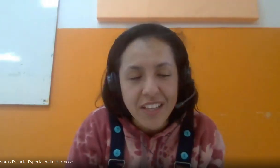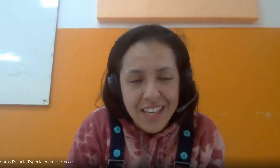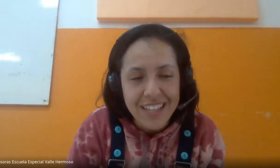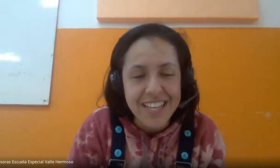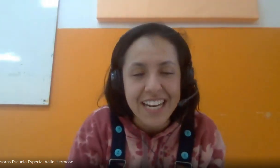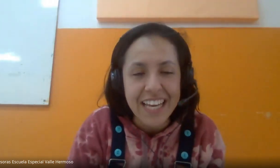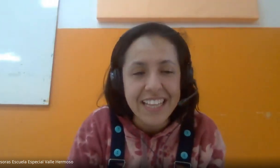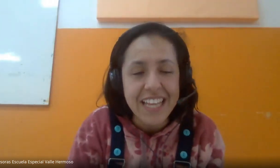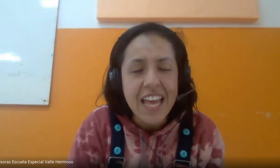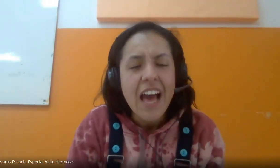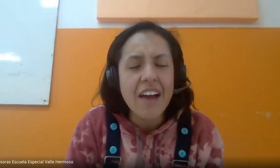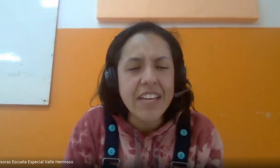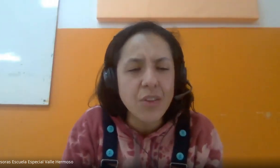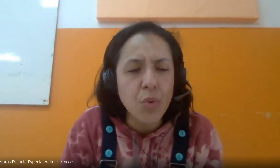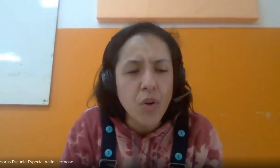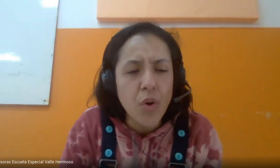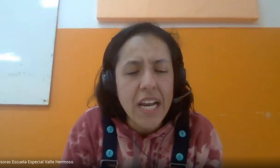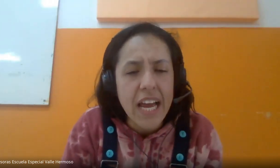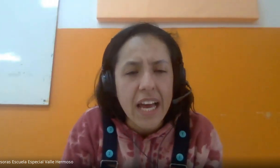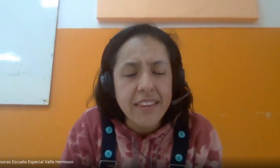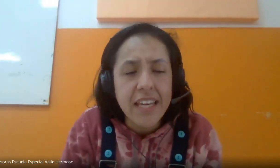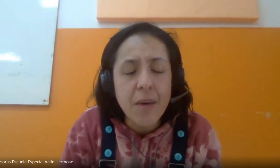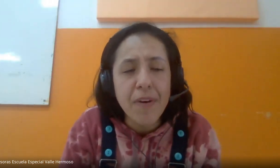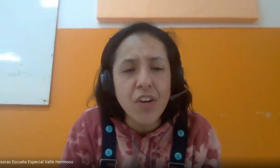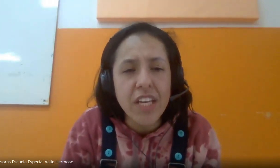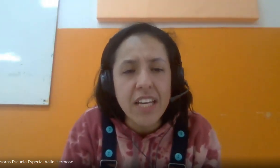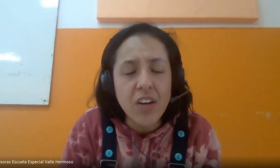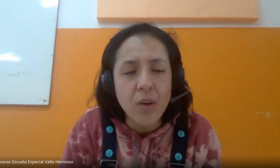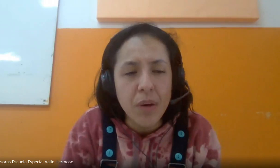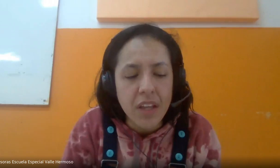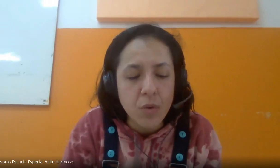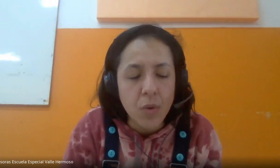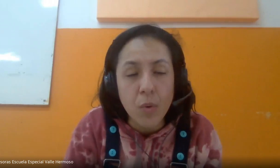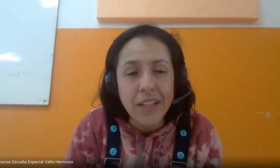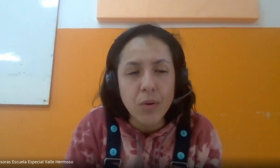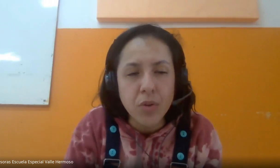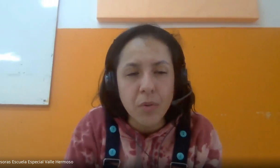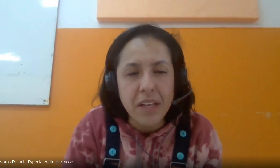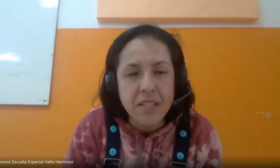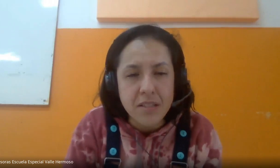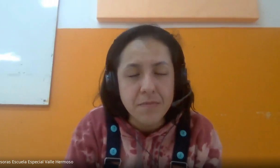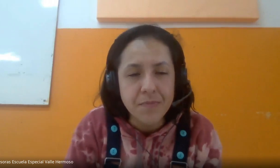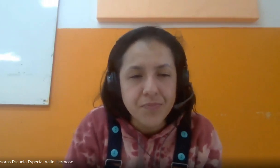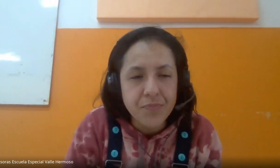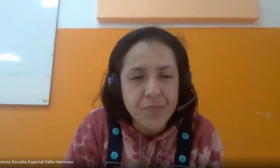ti, excelente. A ver, ¿y tú, Noelia? ¿De qué pueblo originario te acuerdas tú? ¿O cuál te gustó más?